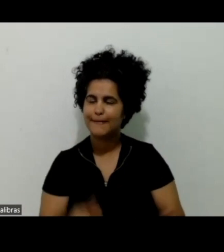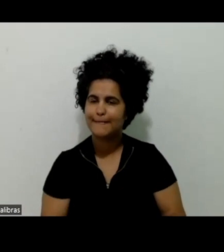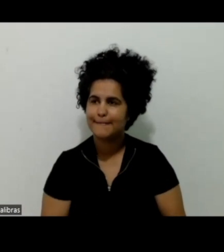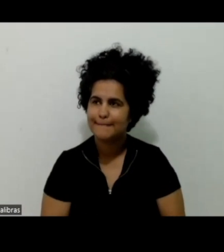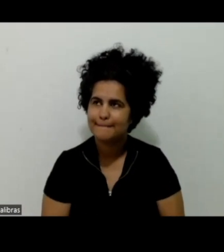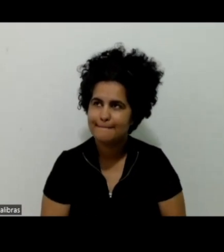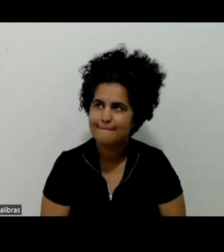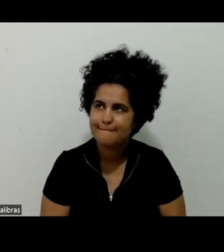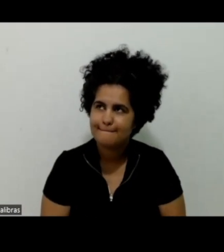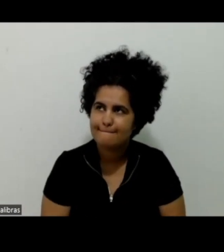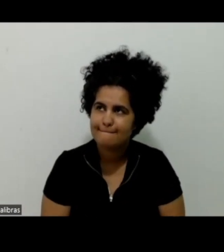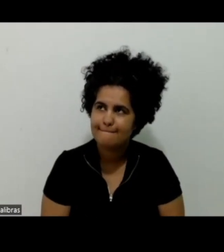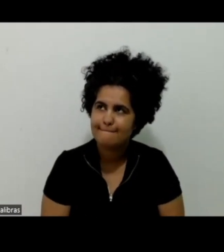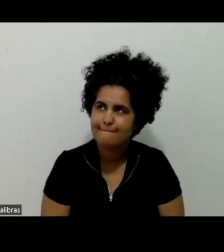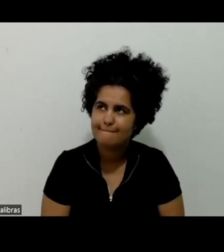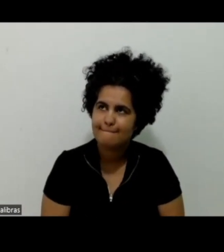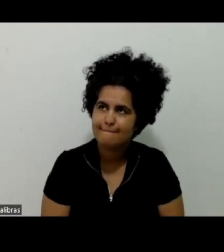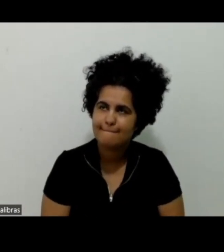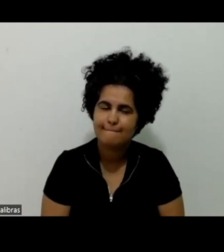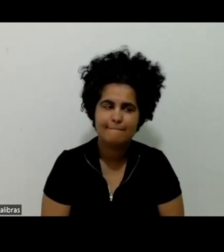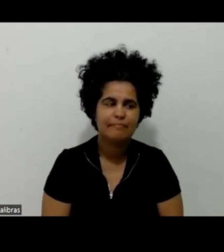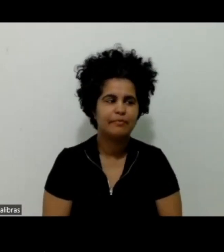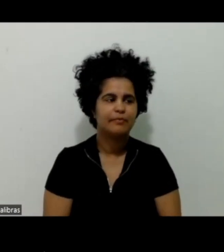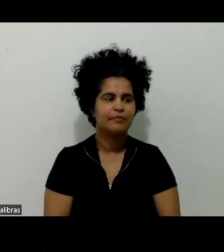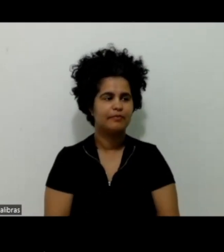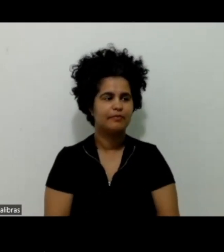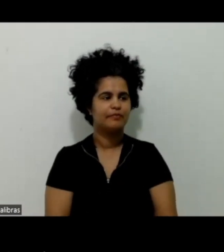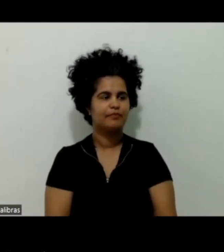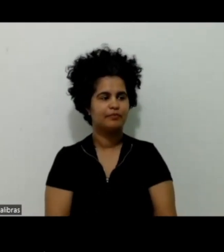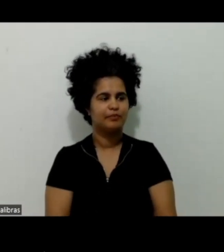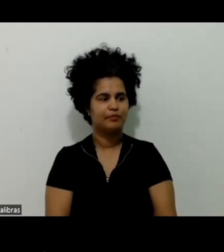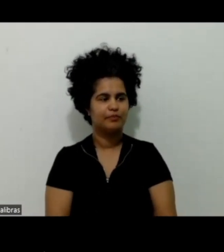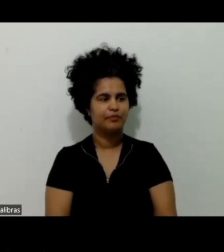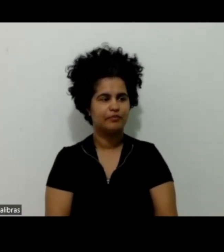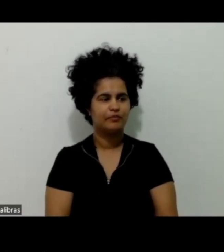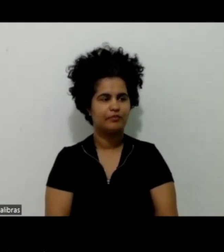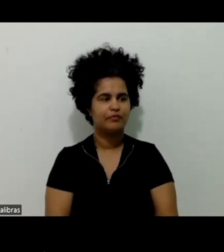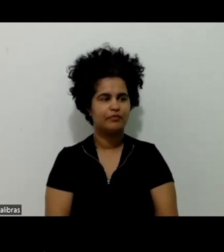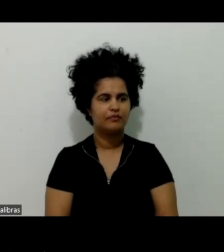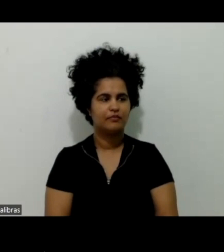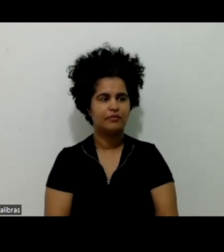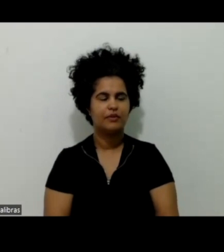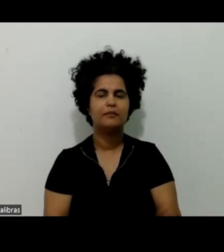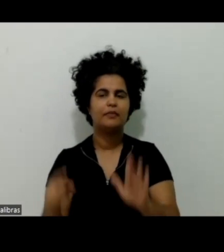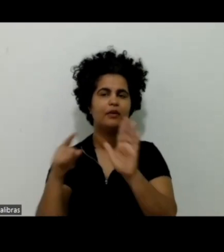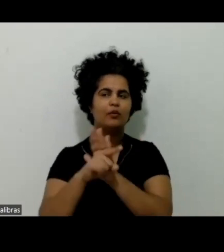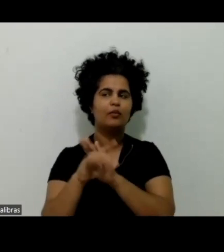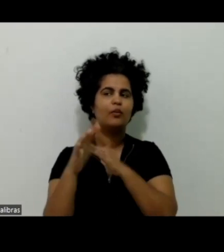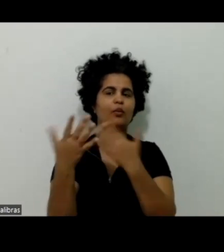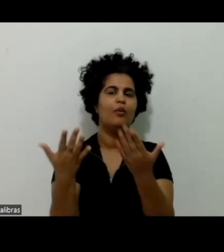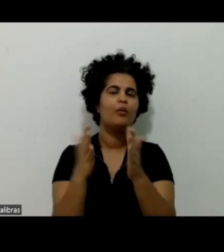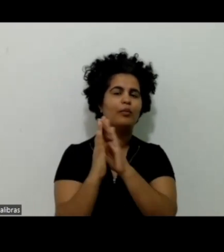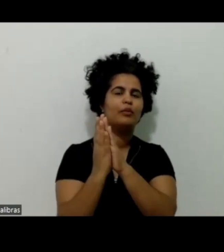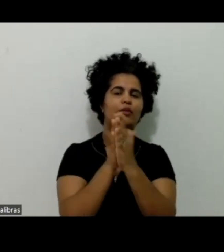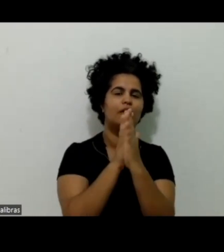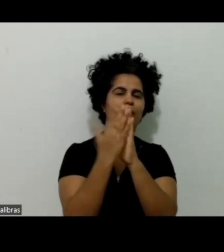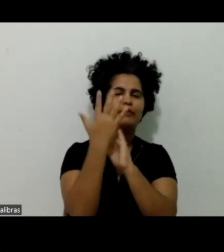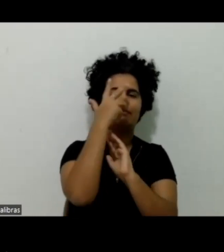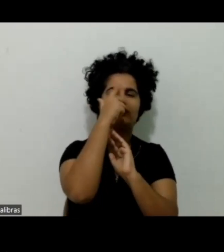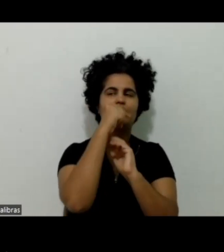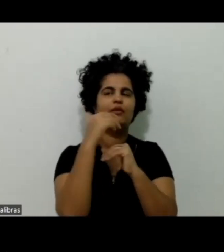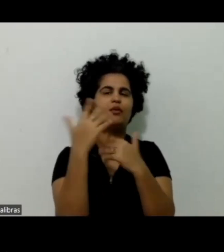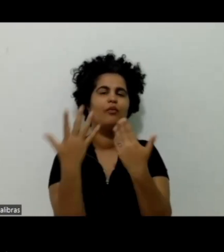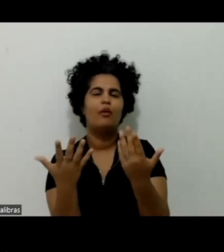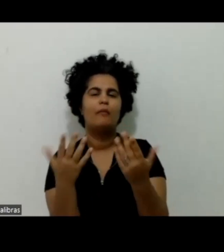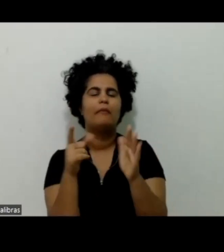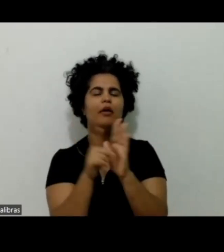né? E aí, pergunta, qual que é a bonita, né? Enfim, qual que é a violenta, qual que é não sei o quê,